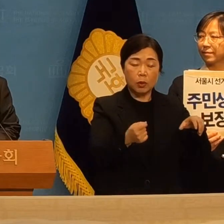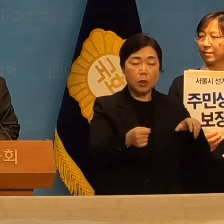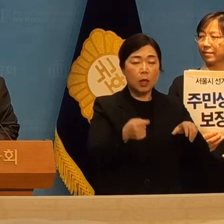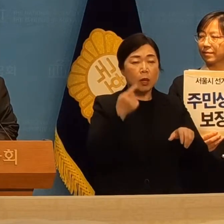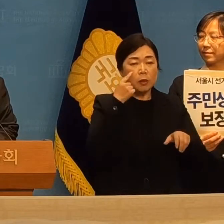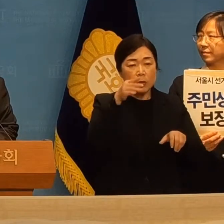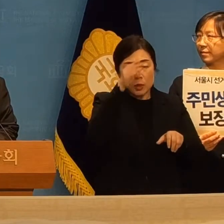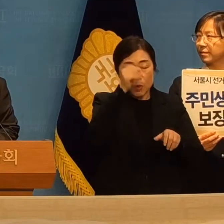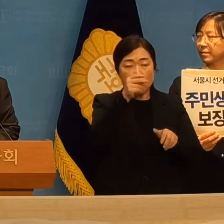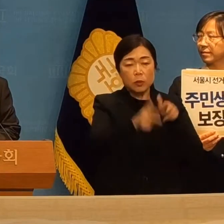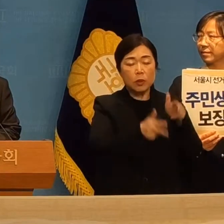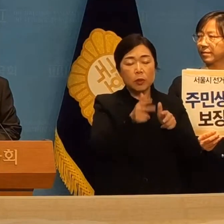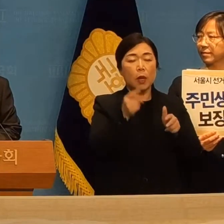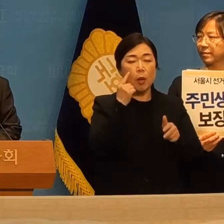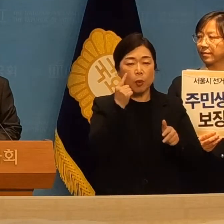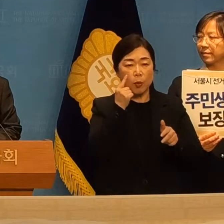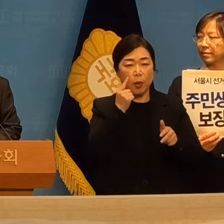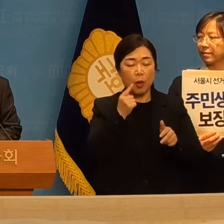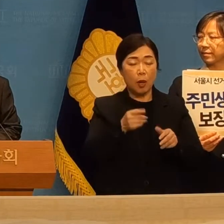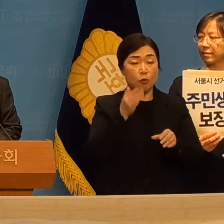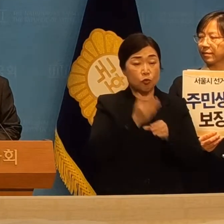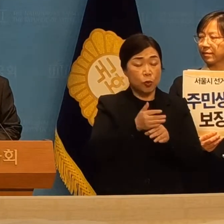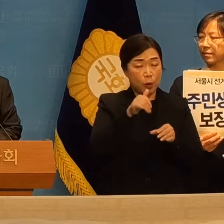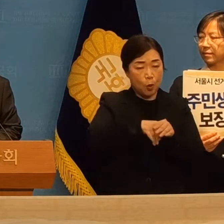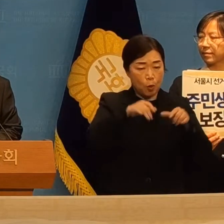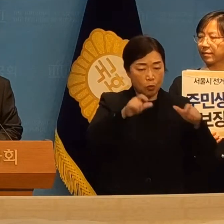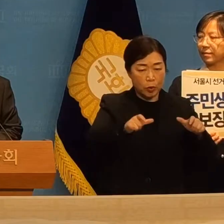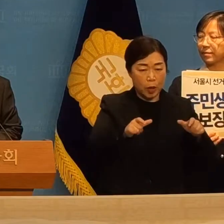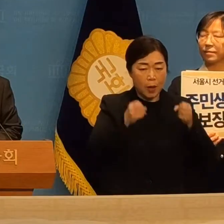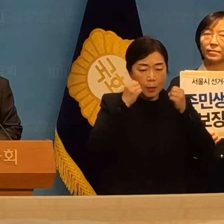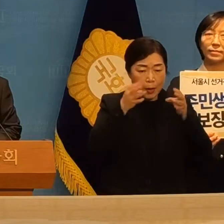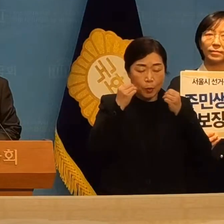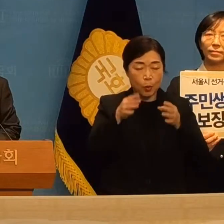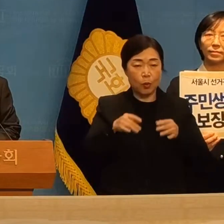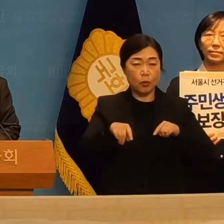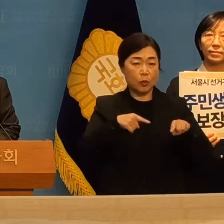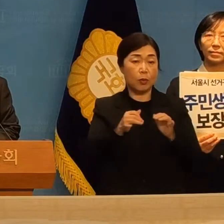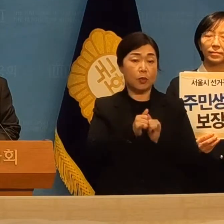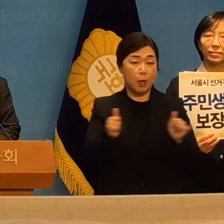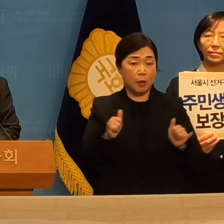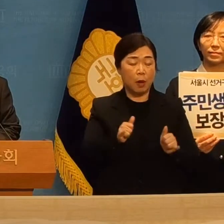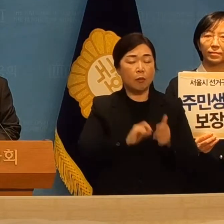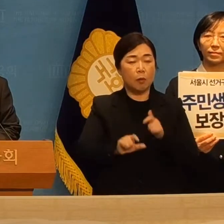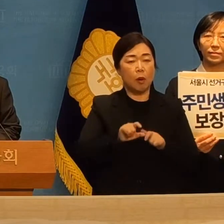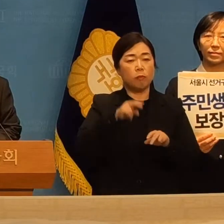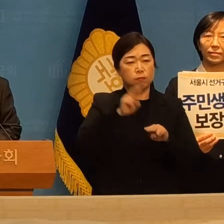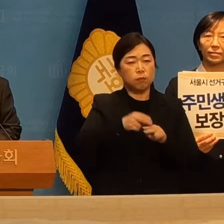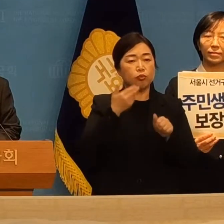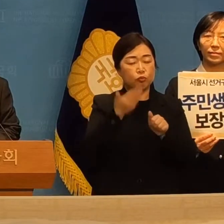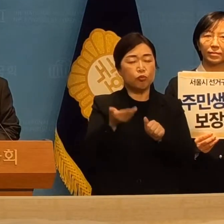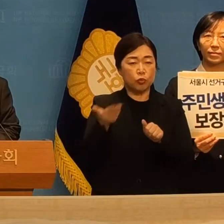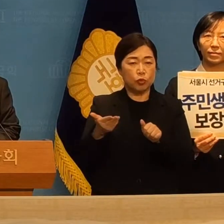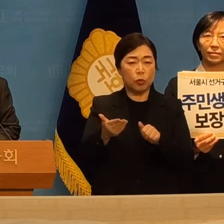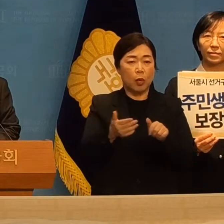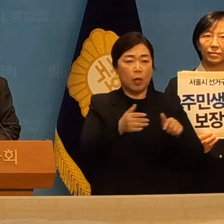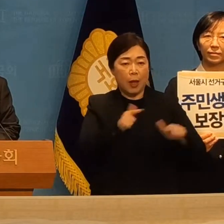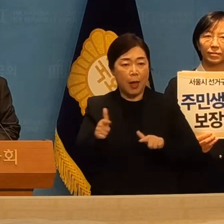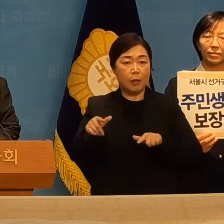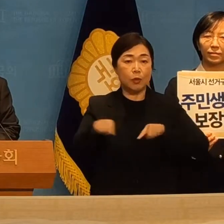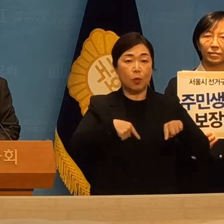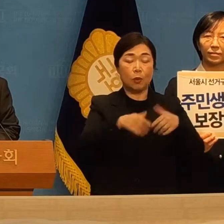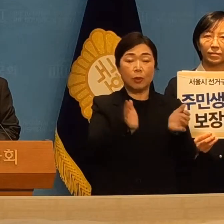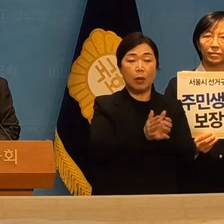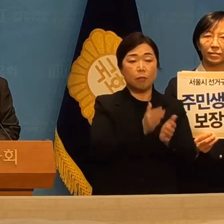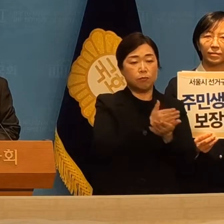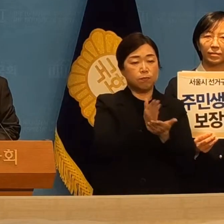이후 중대선거구제가 신진 인사에게 더 많은 기회를 부여하고 정당 스펙트럼의 다양화에 기여한